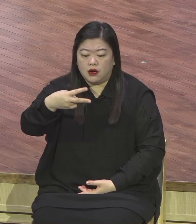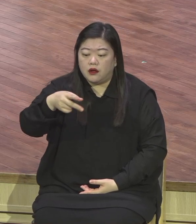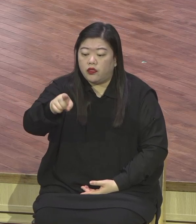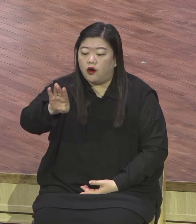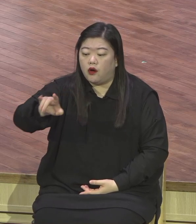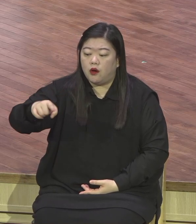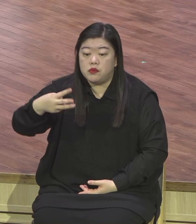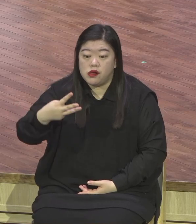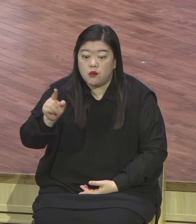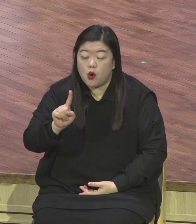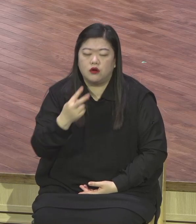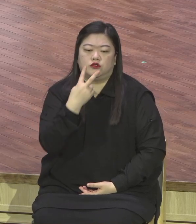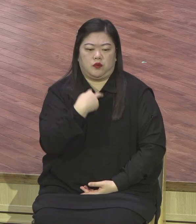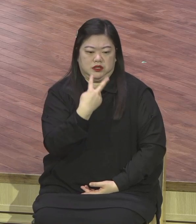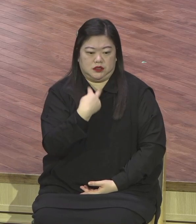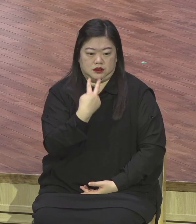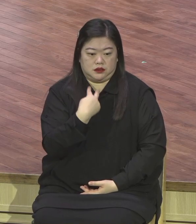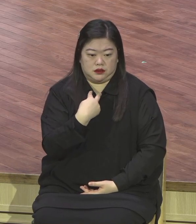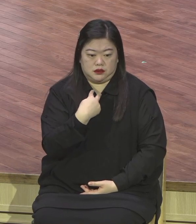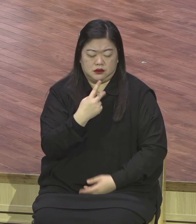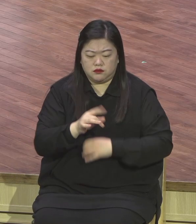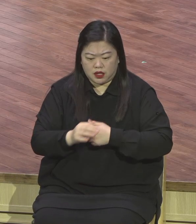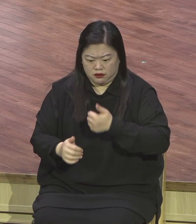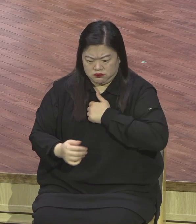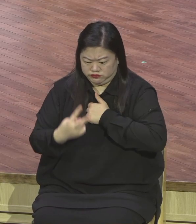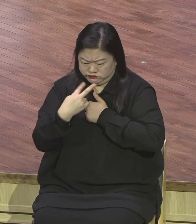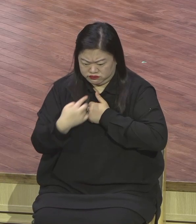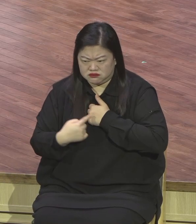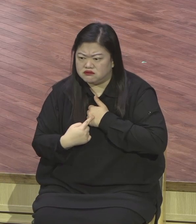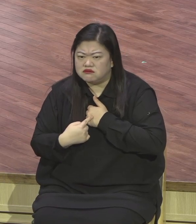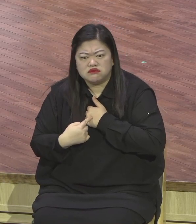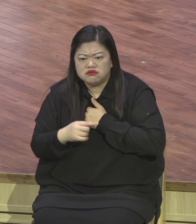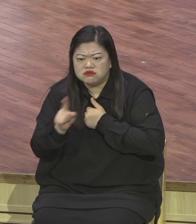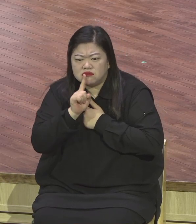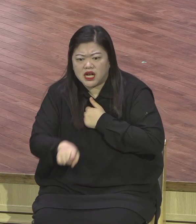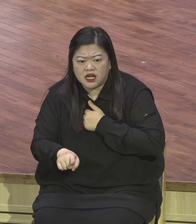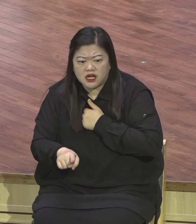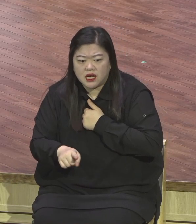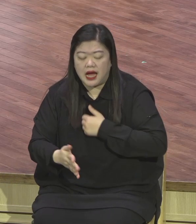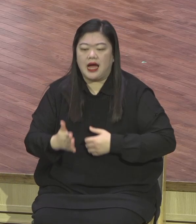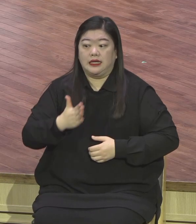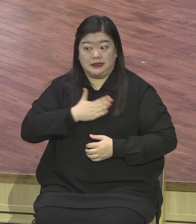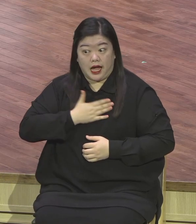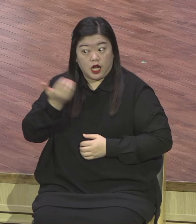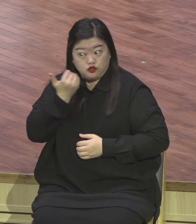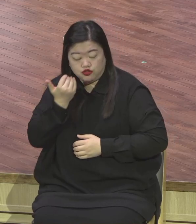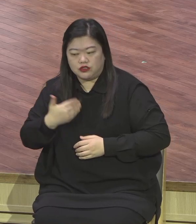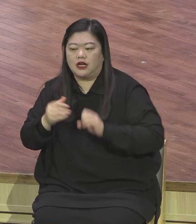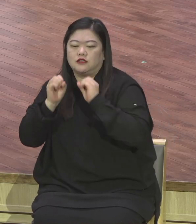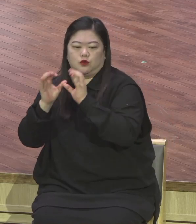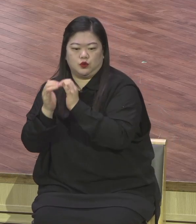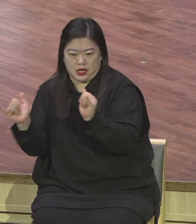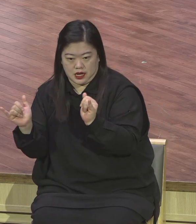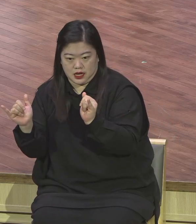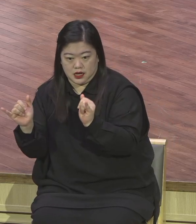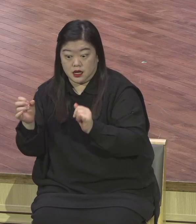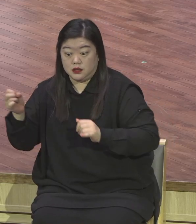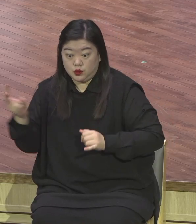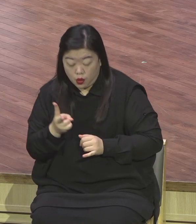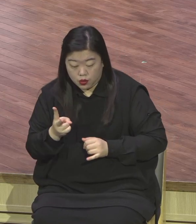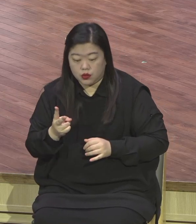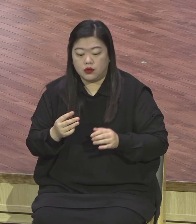돕는다라는 이 사명과 함께 자신들 자신들도 보금운동의 대열에 선자다라는